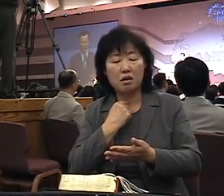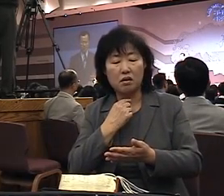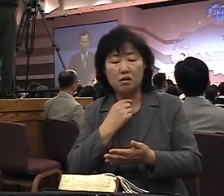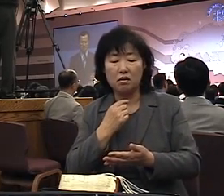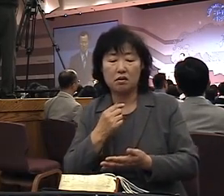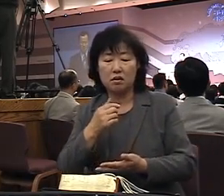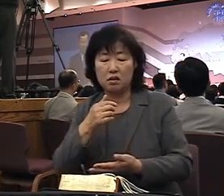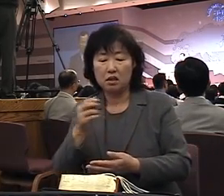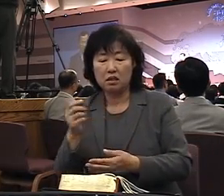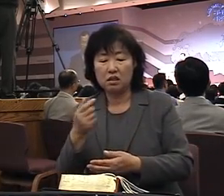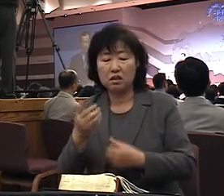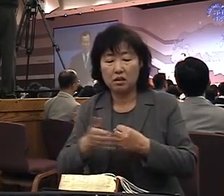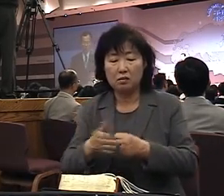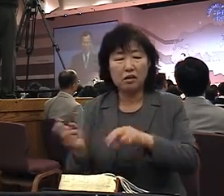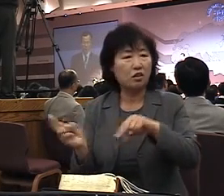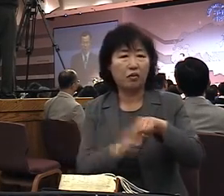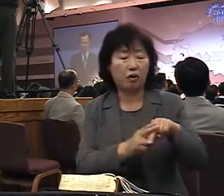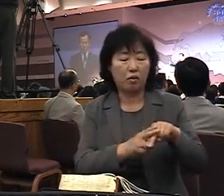있습니다.